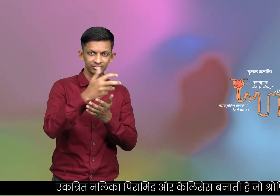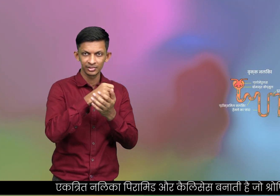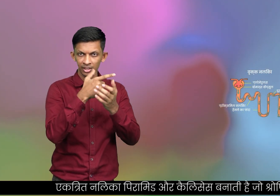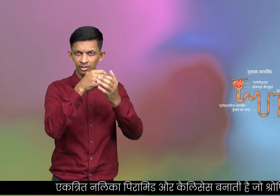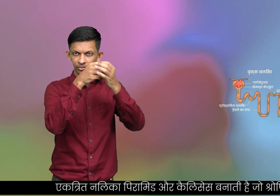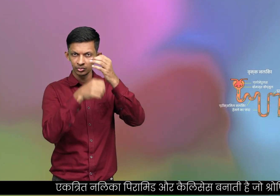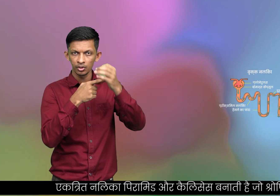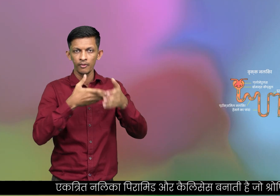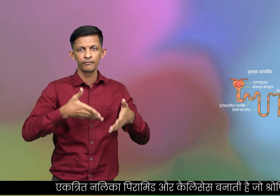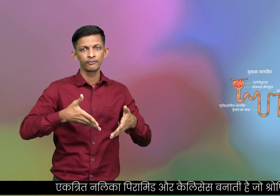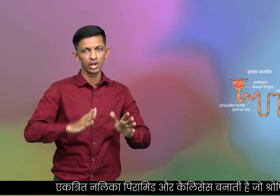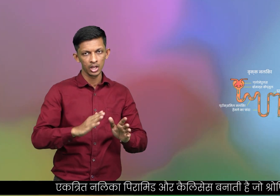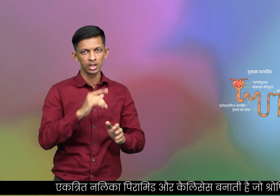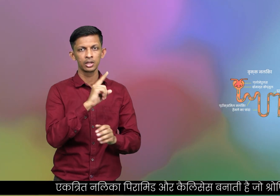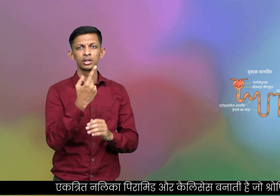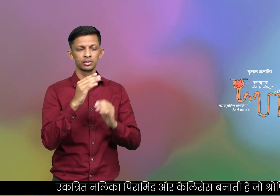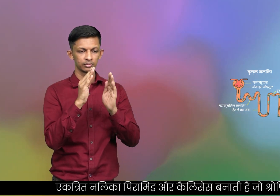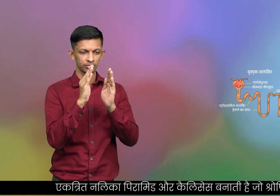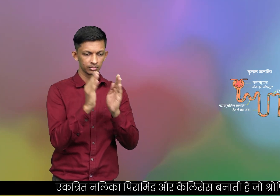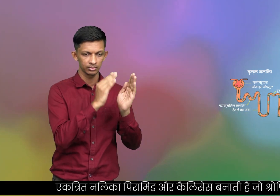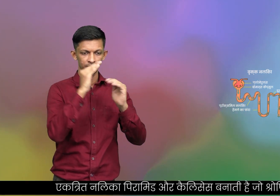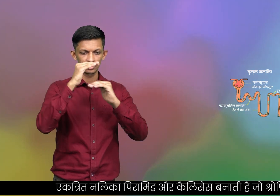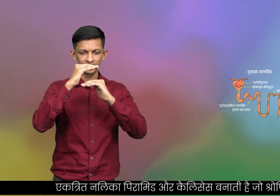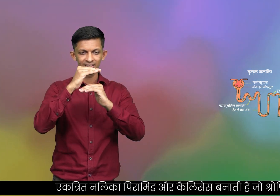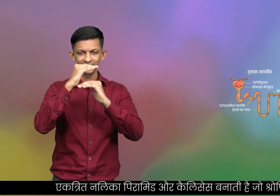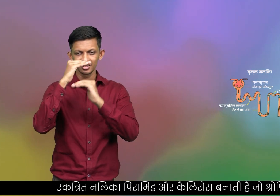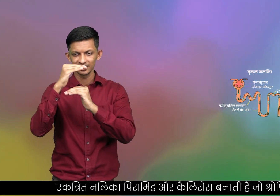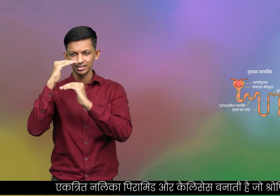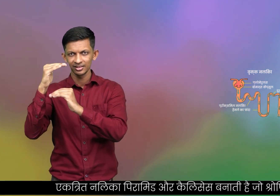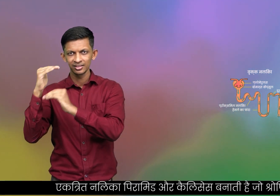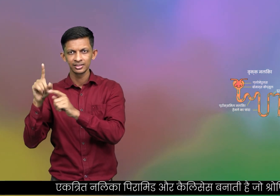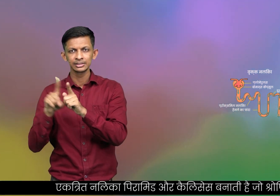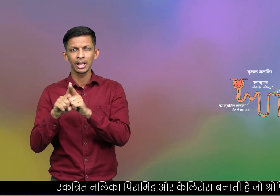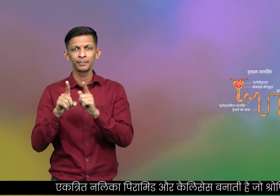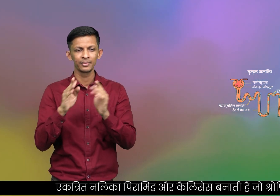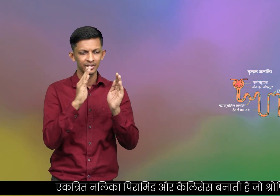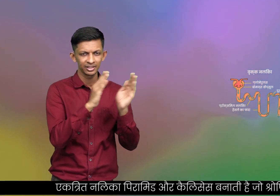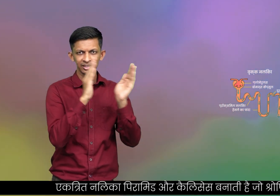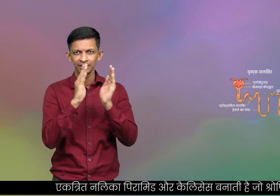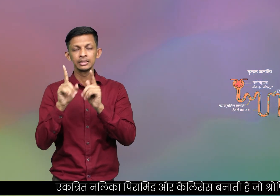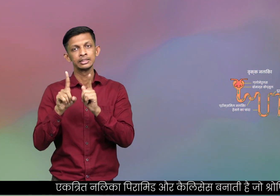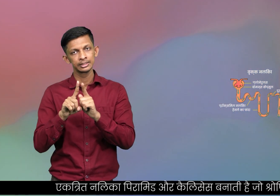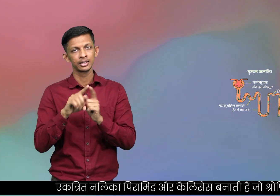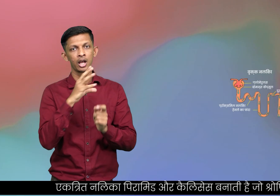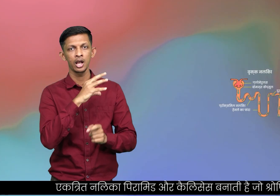एकत्रित नालिका पिरामिड और कैलियस बनाते हैं, जो श्रेणी में खुलती